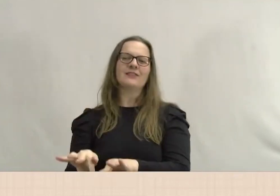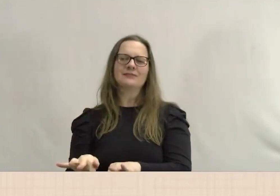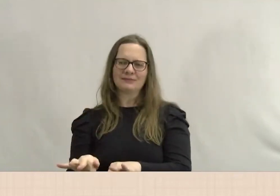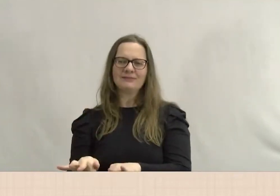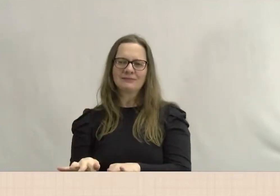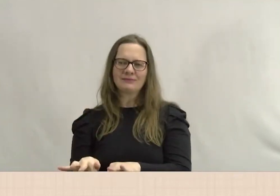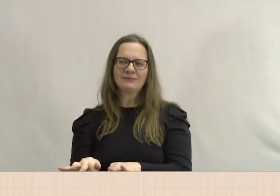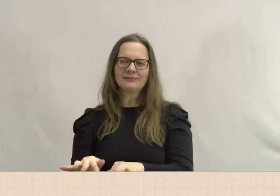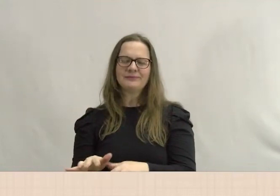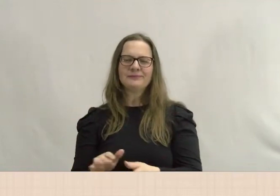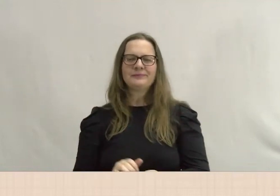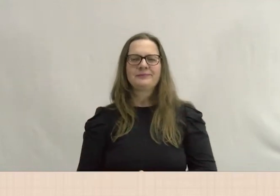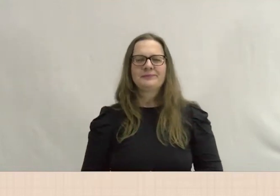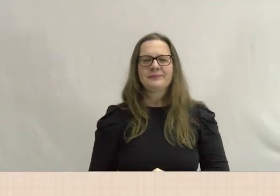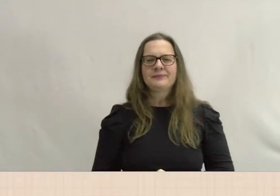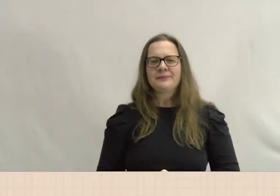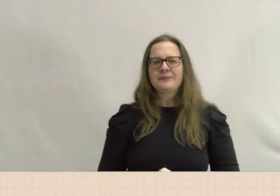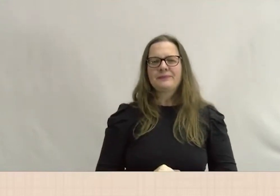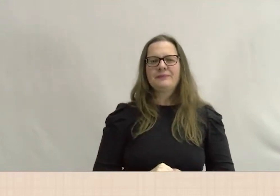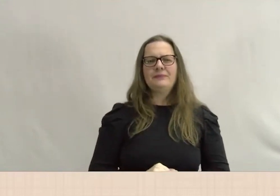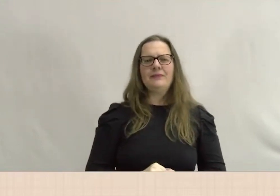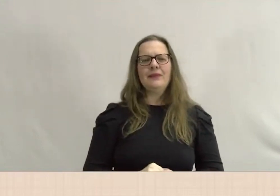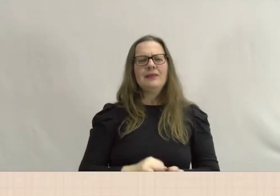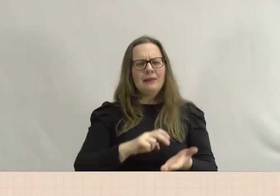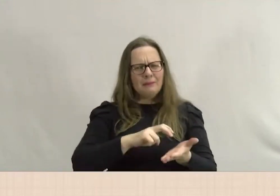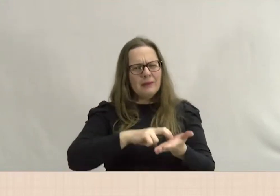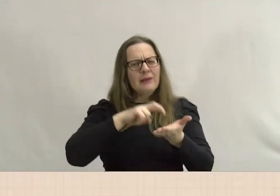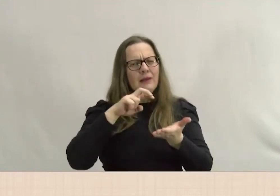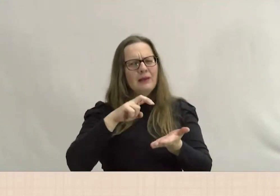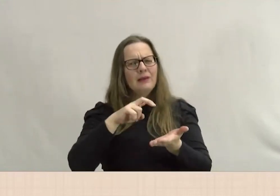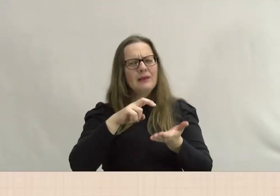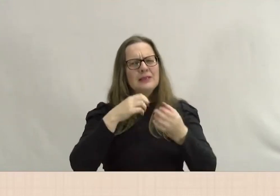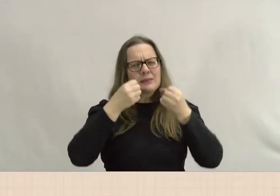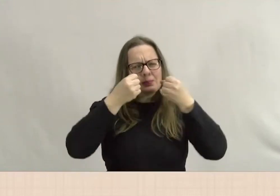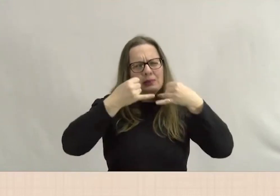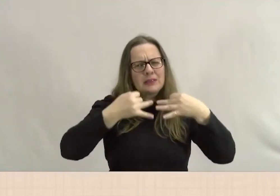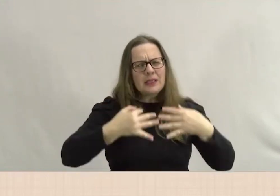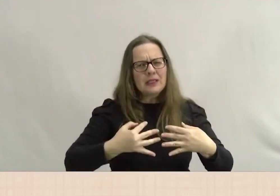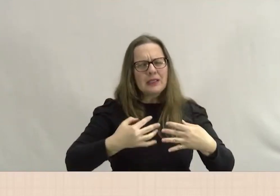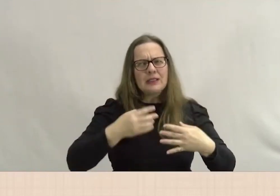Daí eu disse de manhã, Deus então faria,